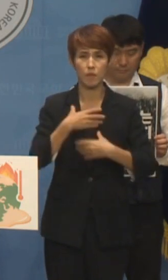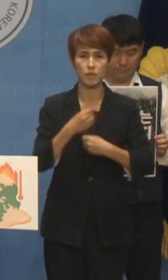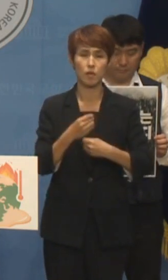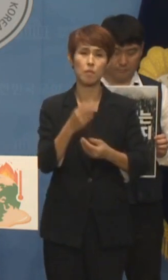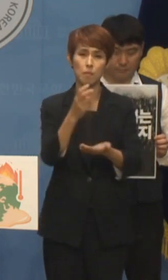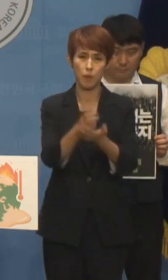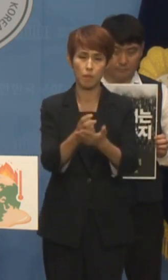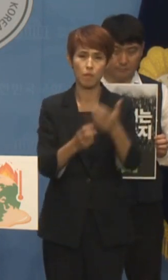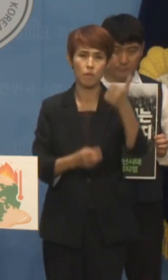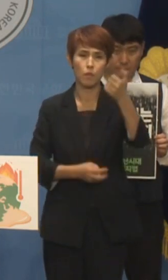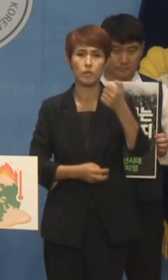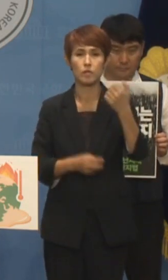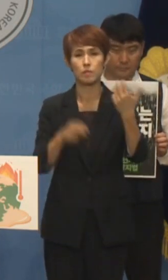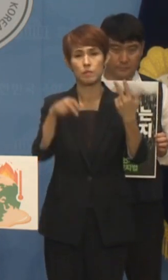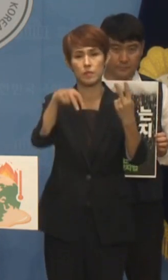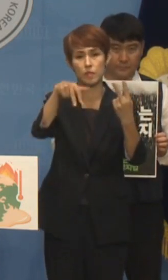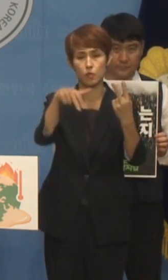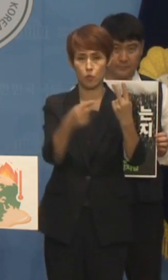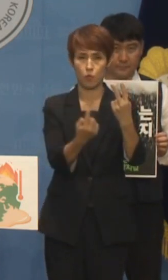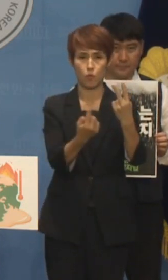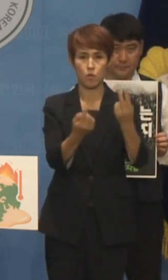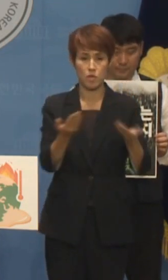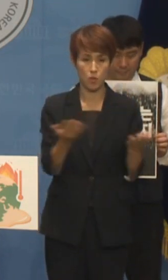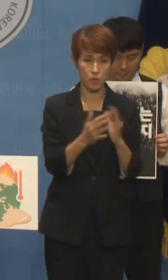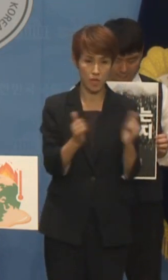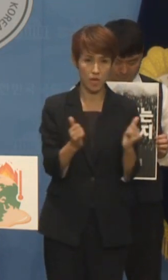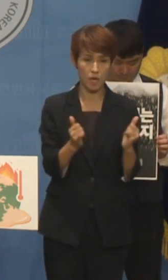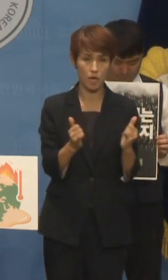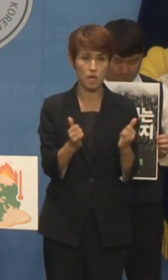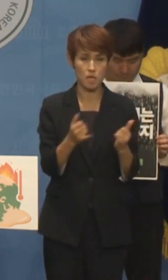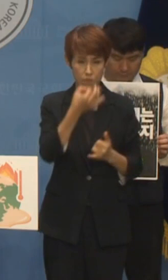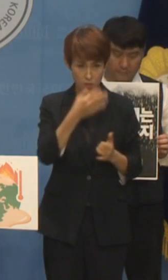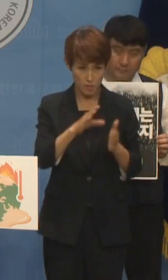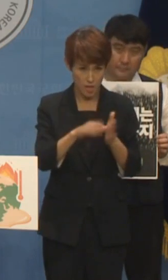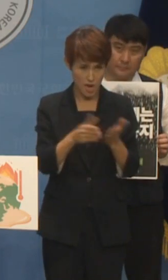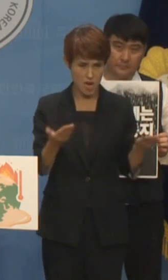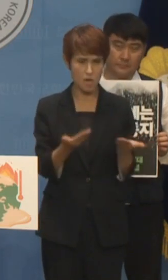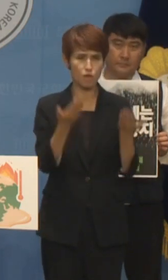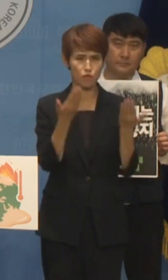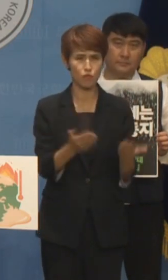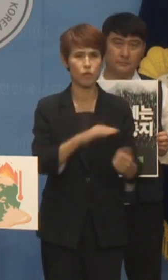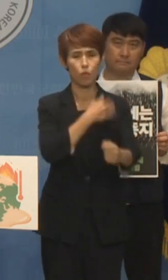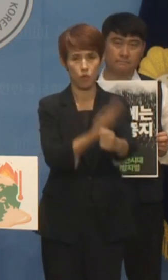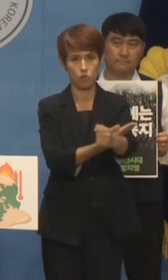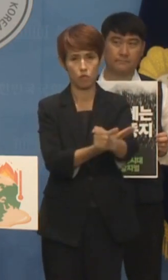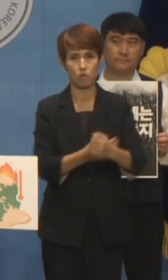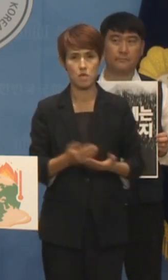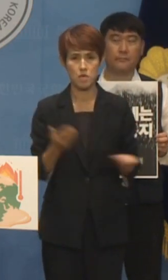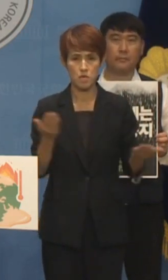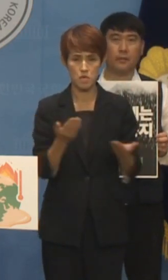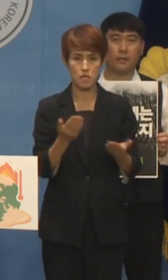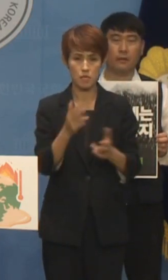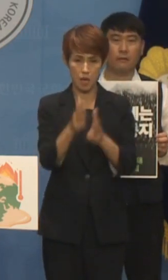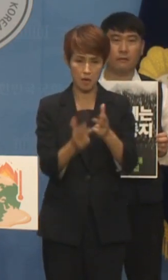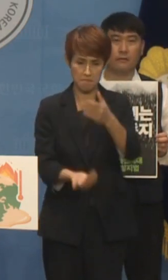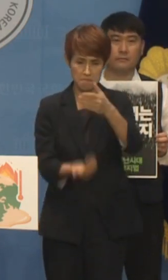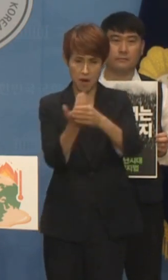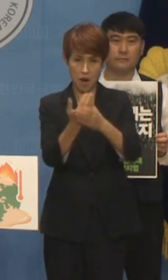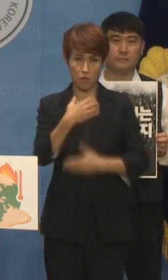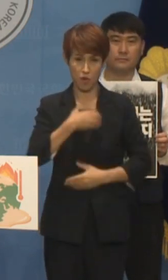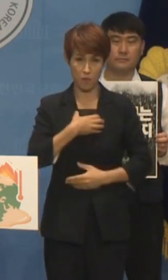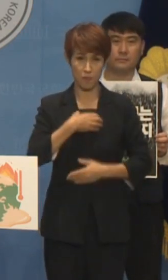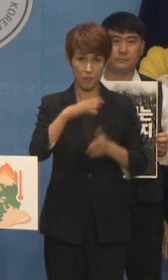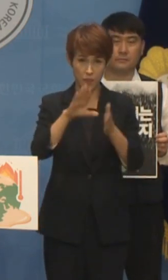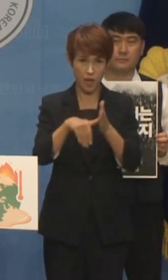산업안전보건법 52조 근로자의 작업 중지권에는 산업재해가 발생할 급박한 위험에는